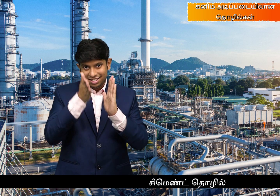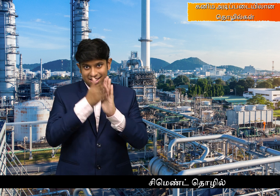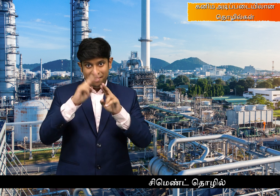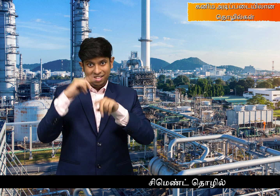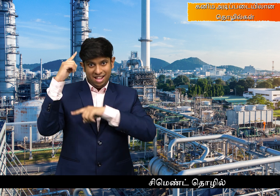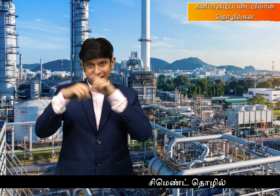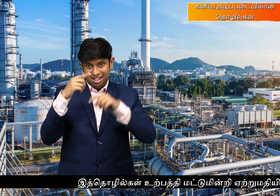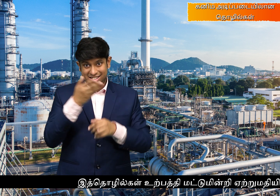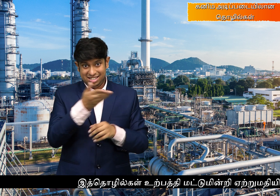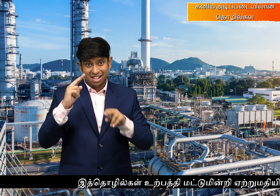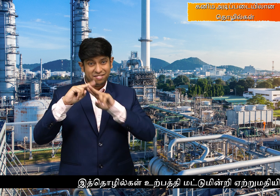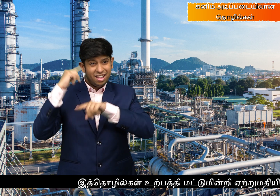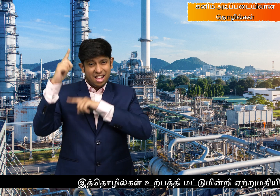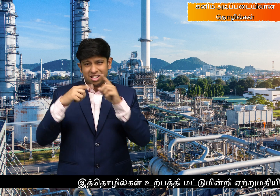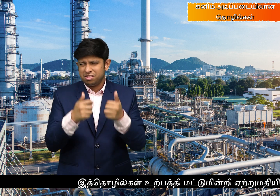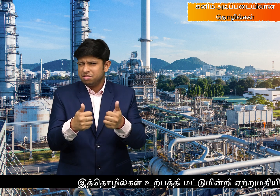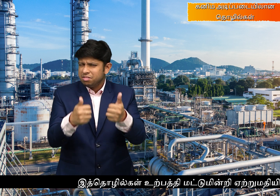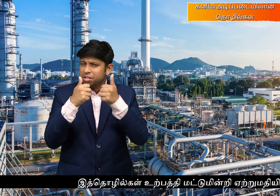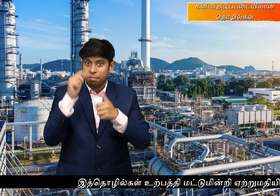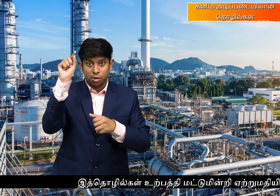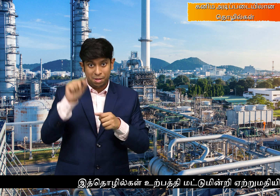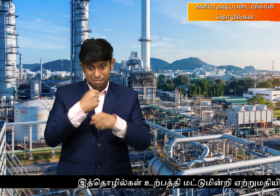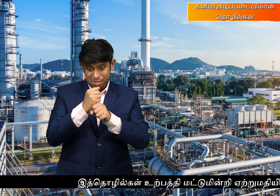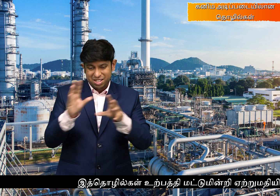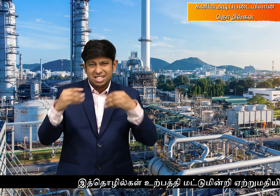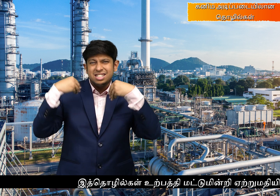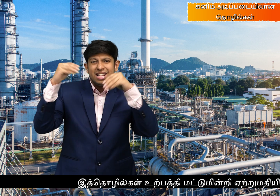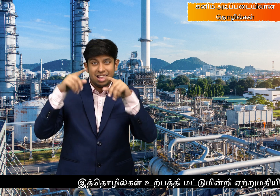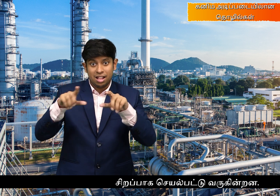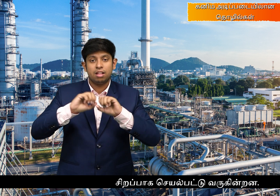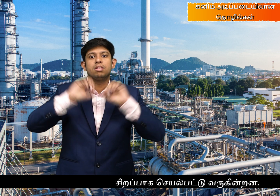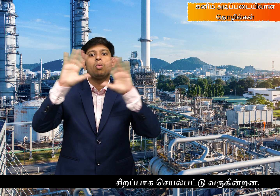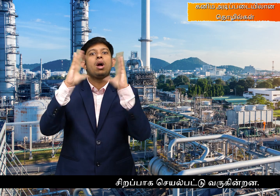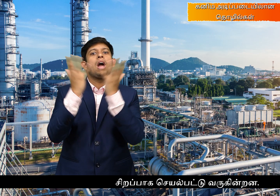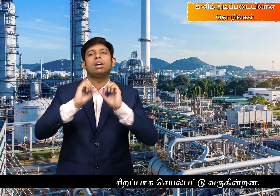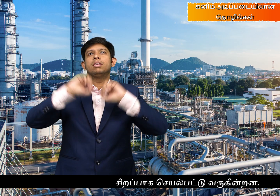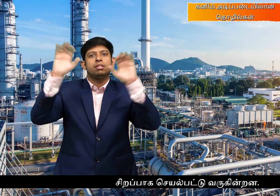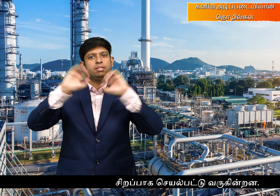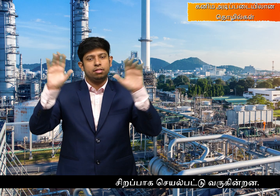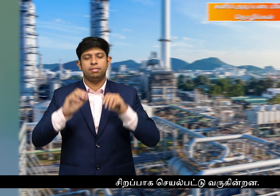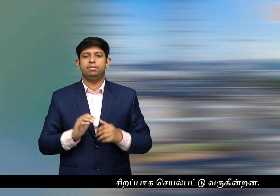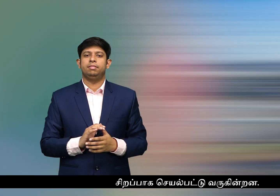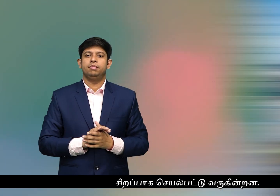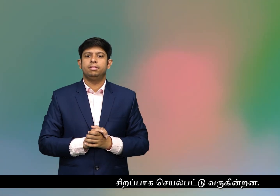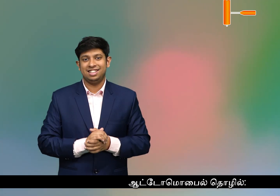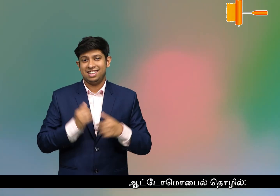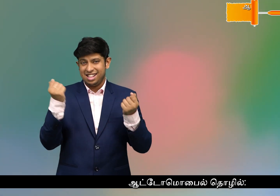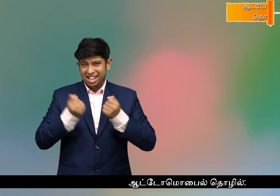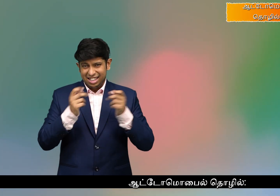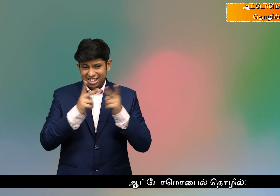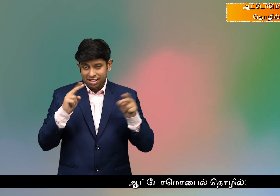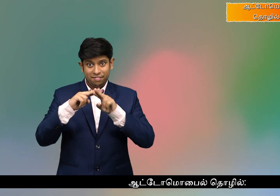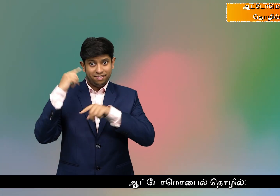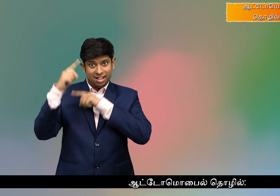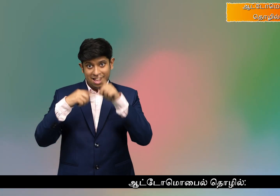சிமெண்ட் தொழில். இத்தொழில்கள் உற்பத்தி மட்டுமின்றி ஏற்றுமதியிலும் சிறப்பாக செயல்பட்டு வருகின்றன.